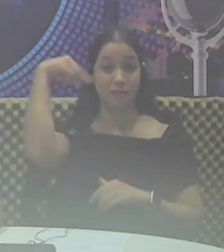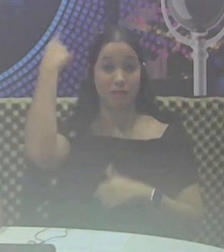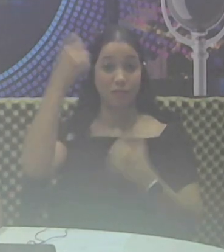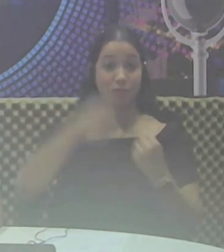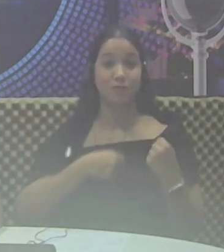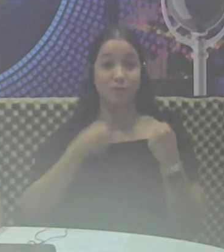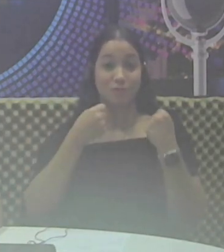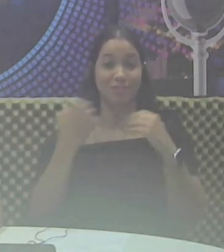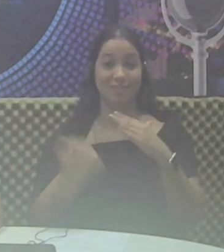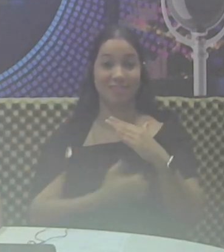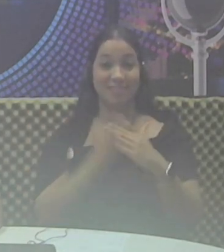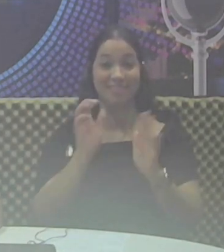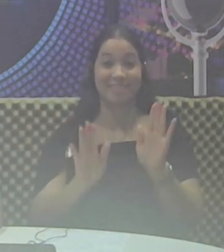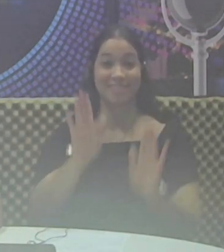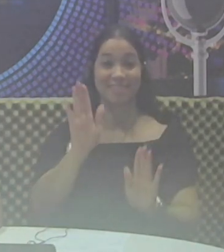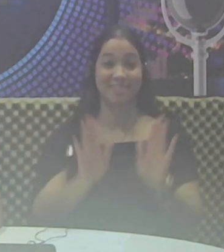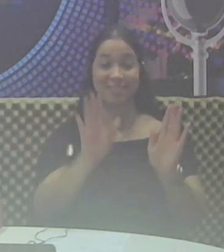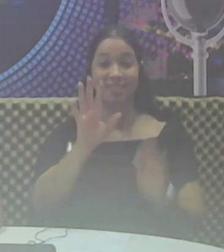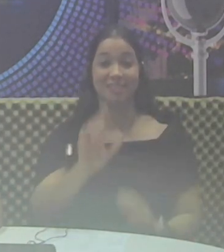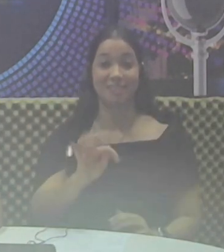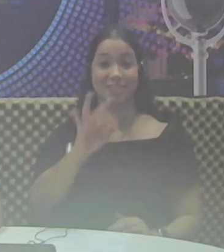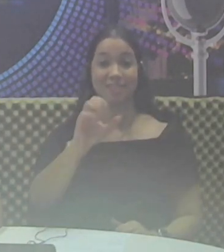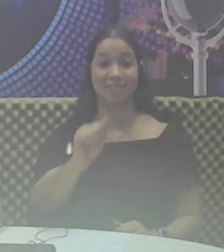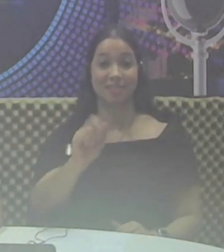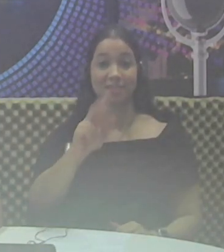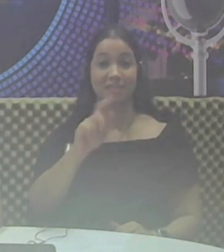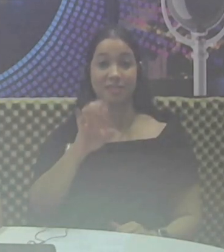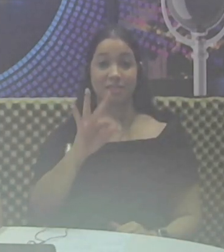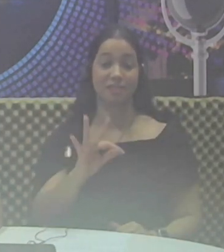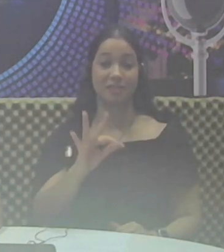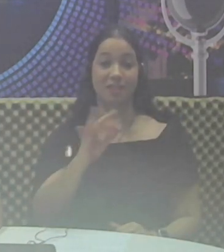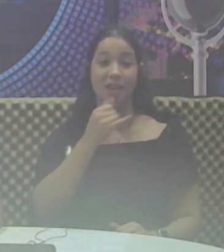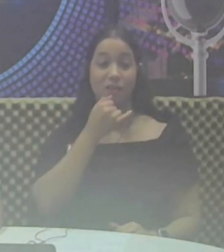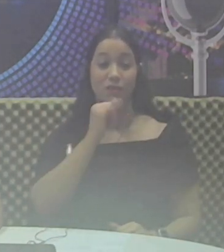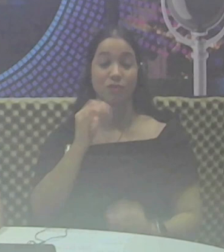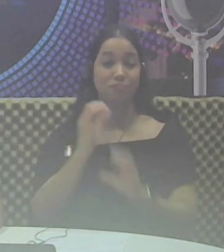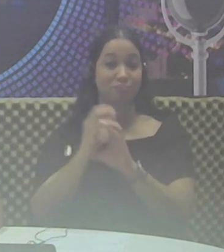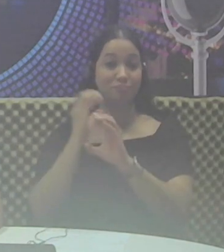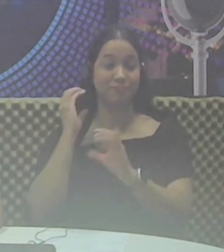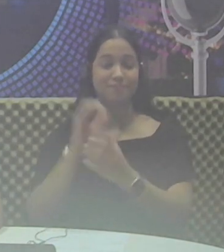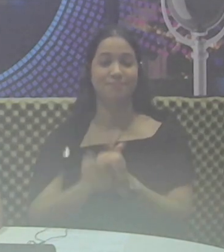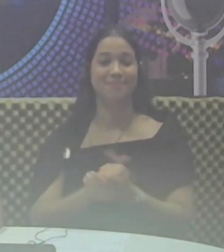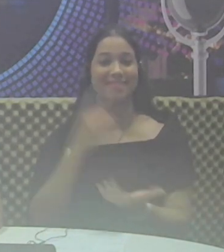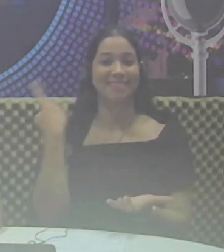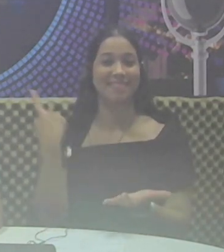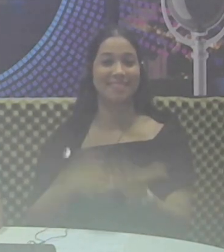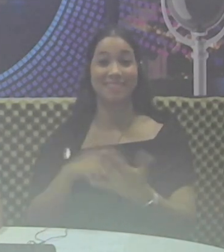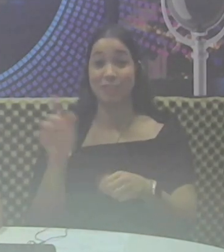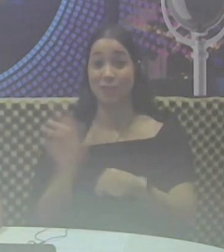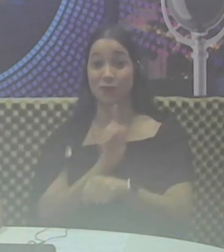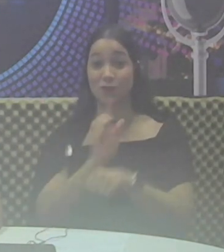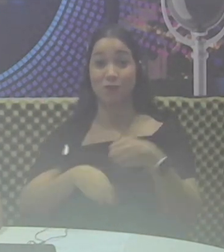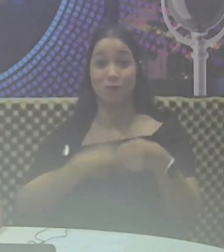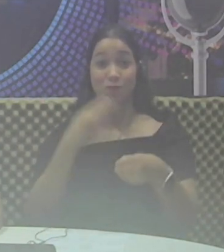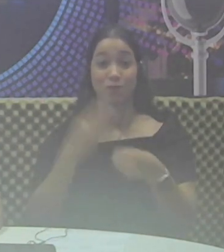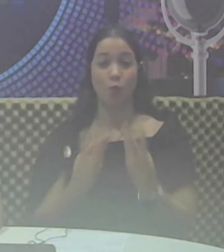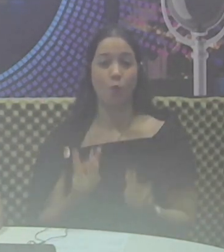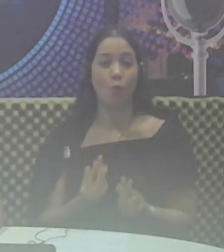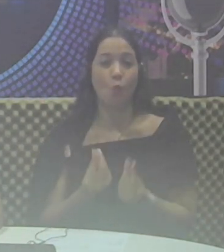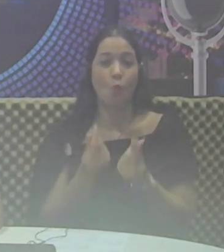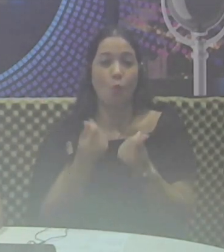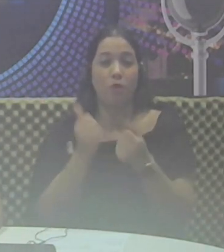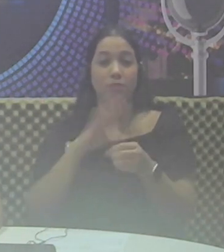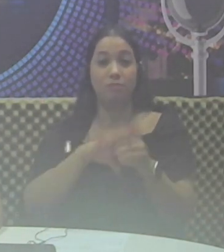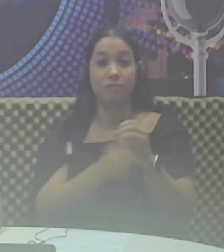pela empresa licitada Target Engenharia Civil e Elétrica. O compromisso da gestão municipal com a qualidade do